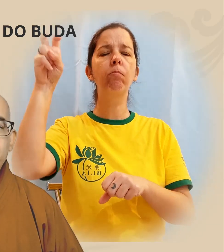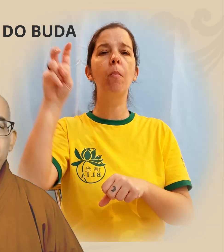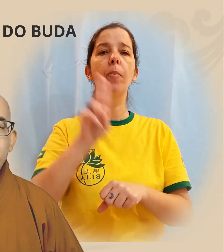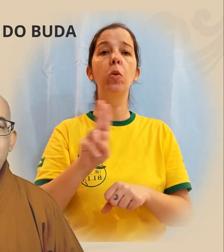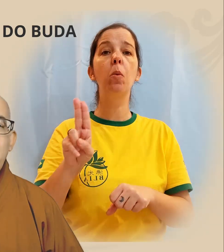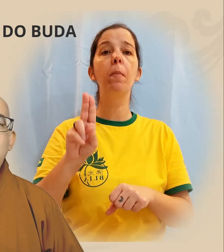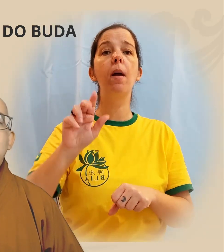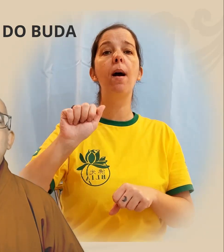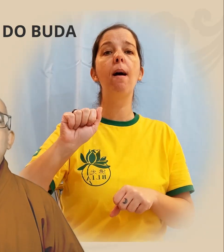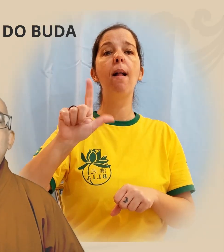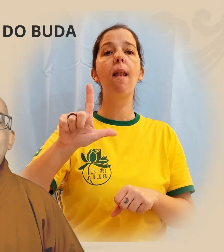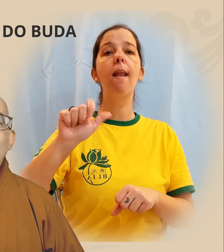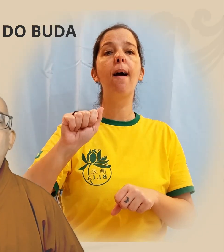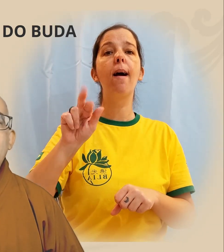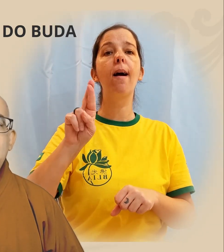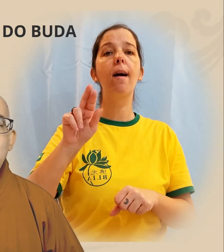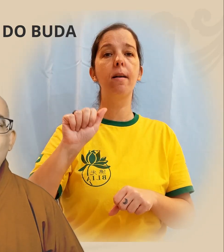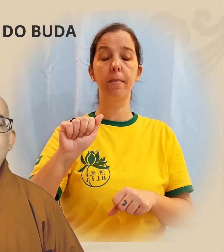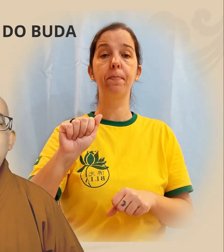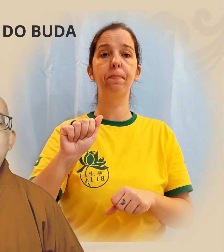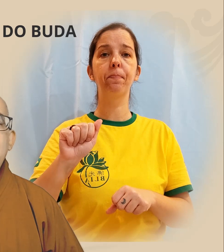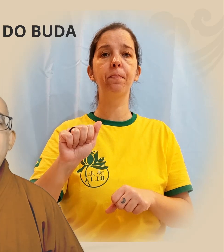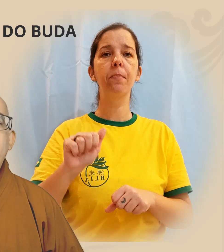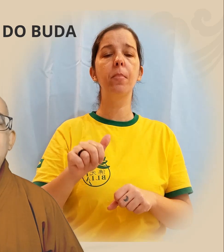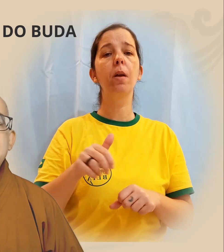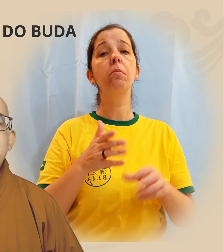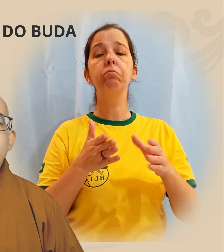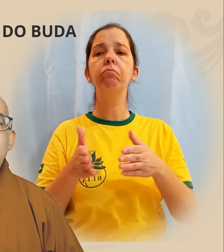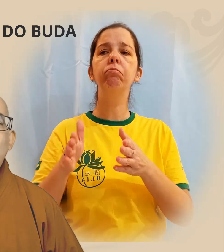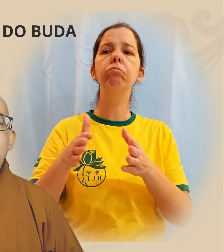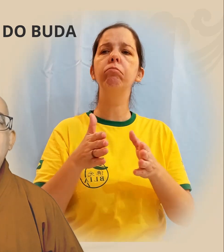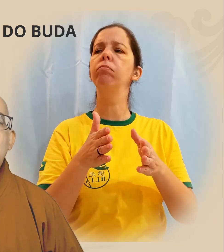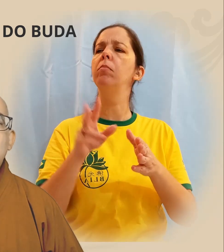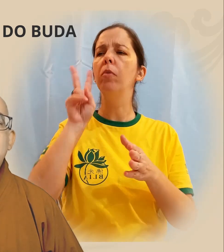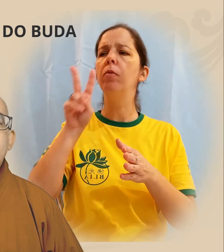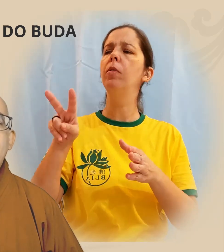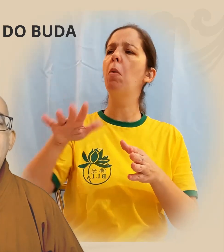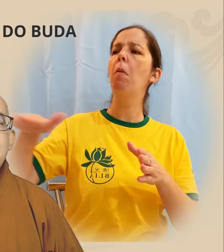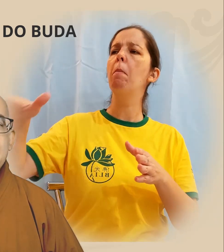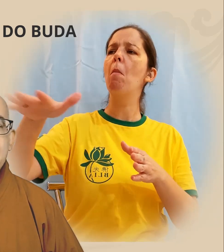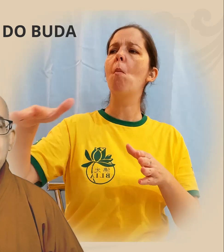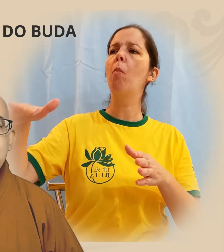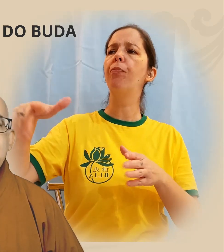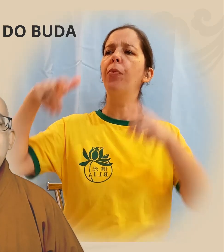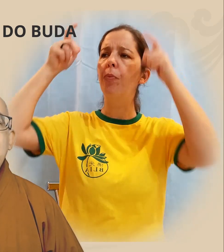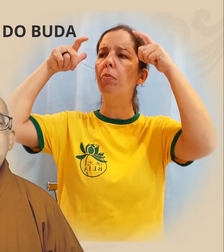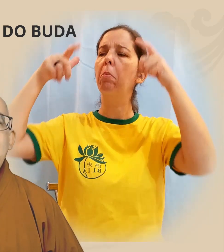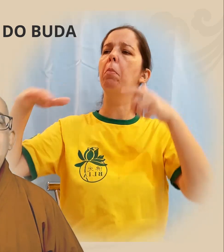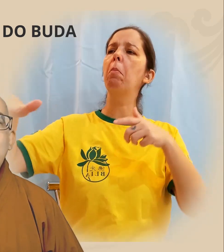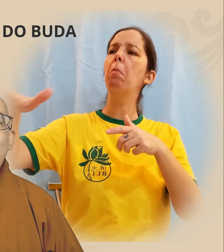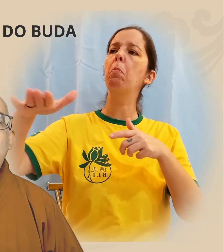Kalama. No caminho, ele passa pelo reino de Magadha